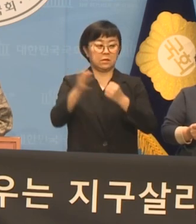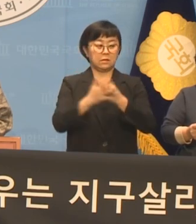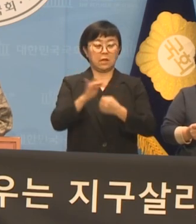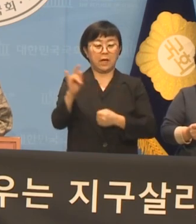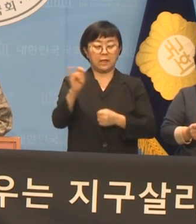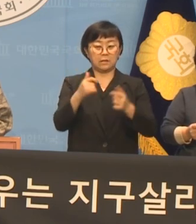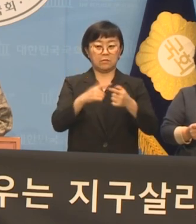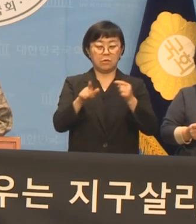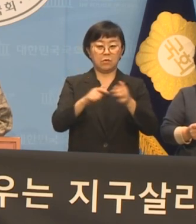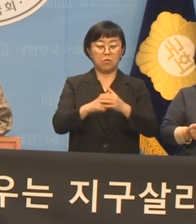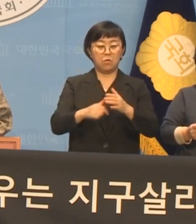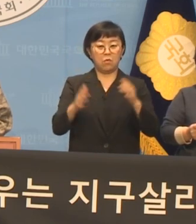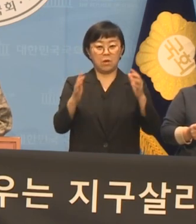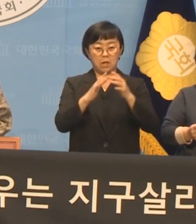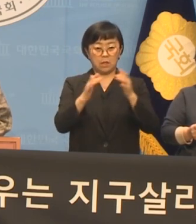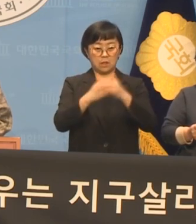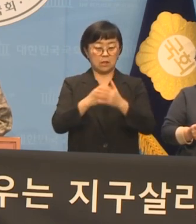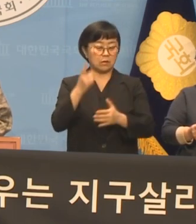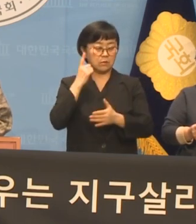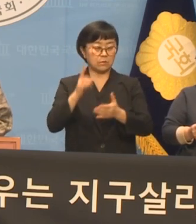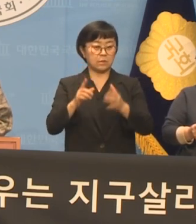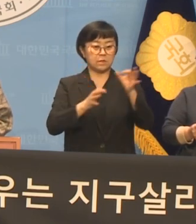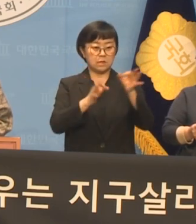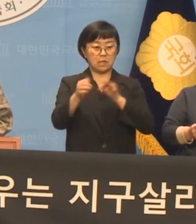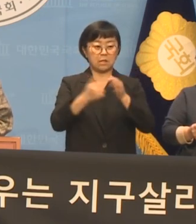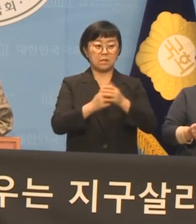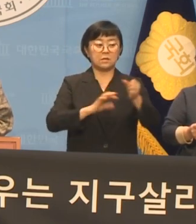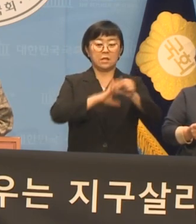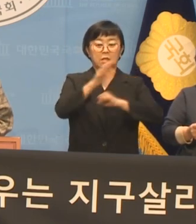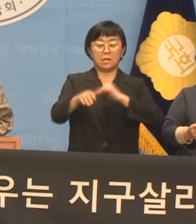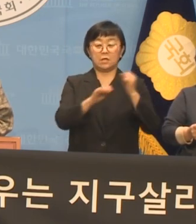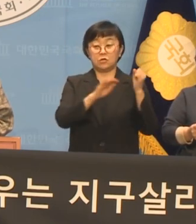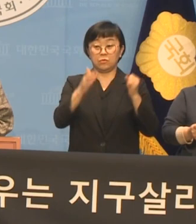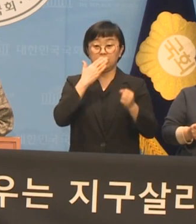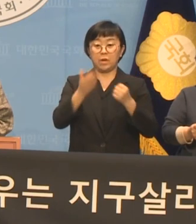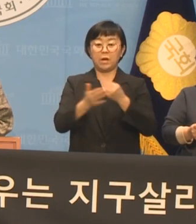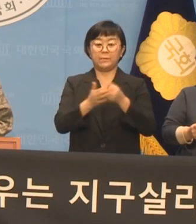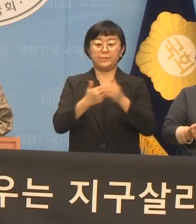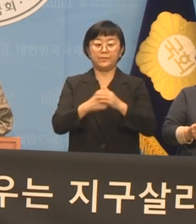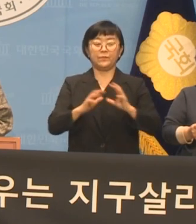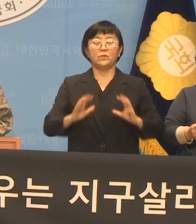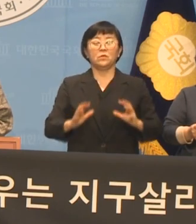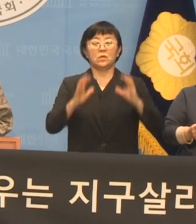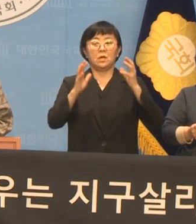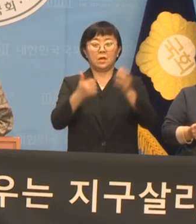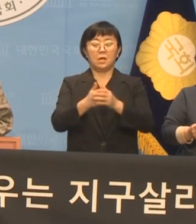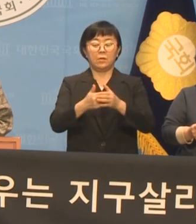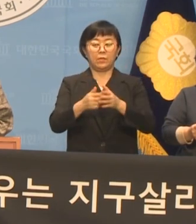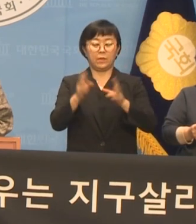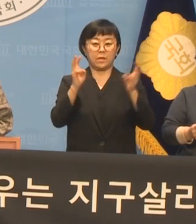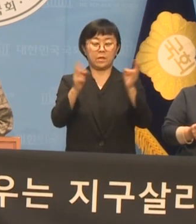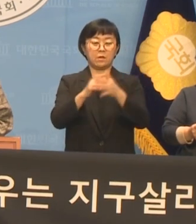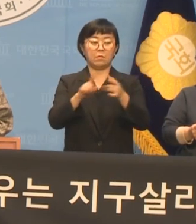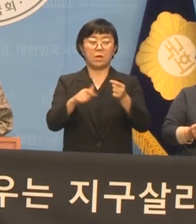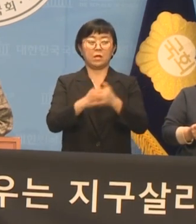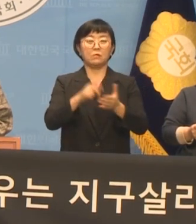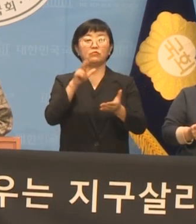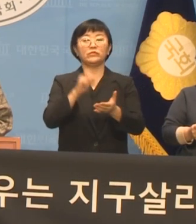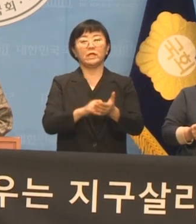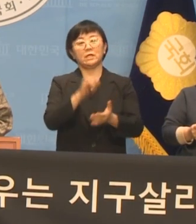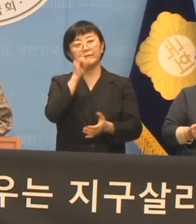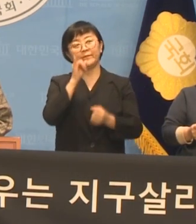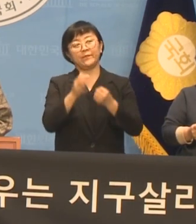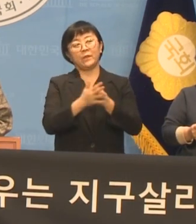초강국으로 온라인과 모바일 시장은 우리가 세계의 기준이 된다. 현실 세계는 국가 간, 기업 간의 여러 가지 많은 문제점들로